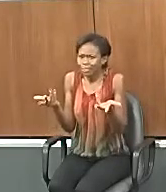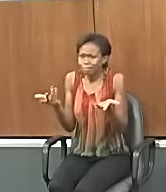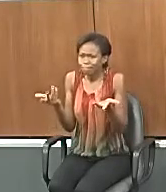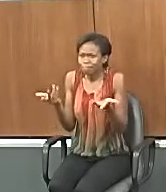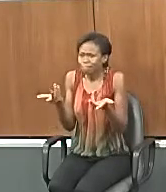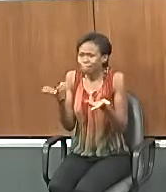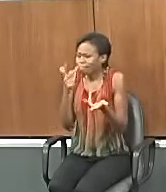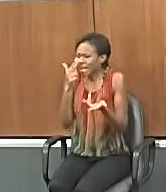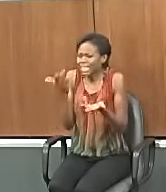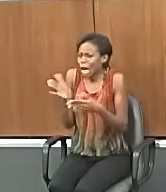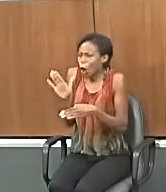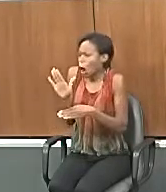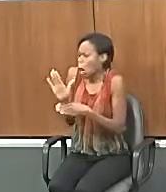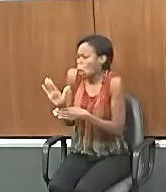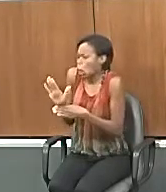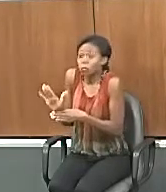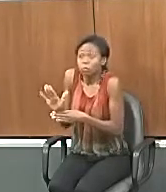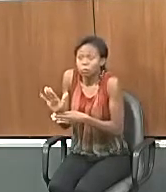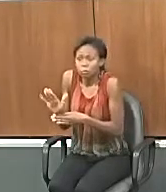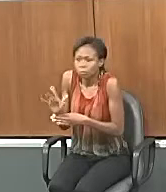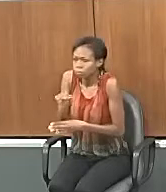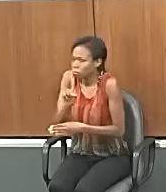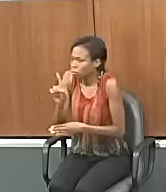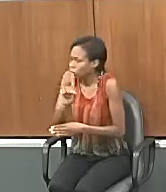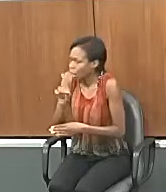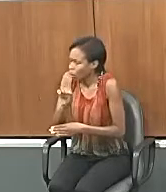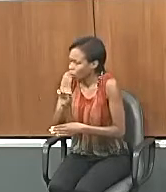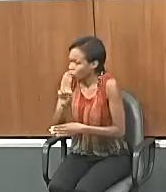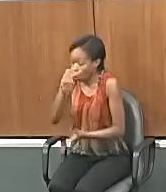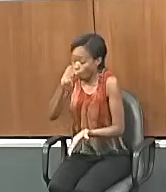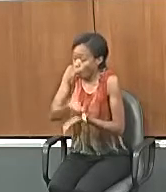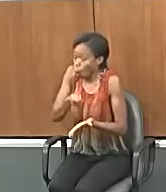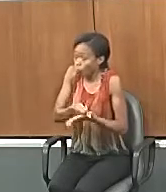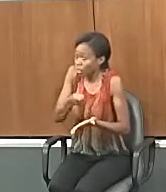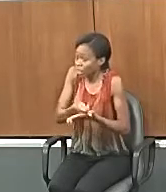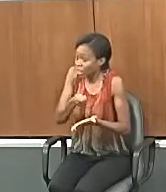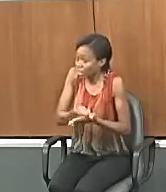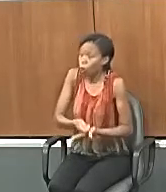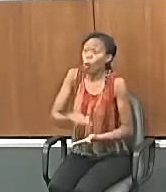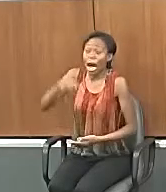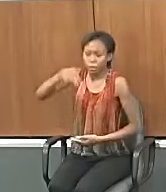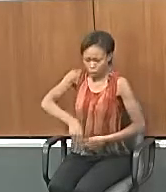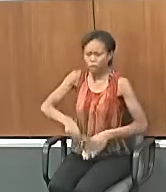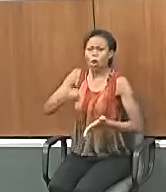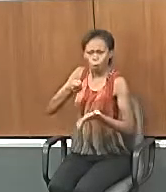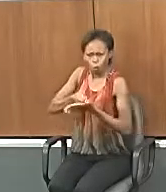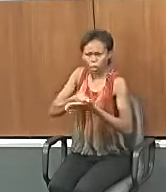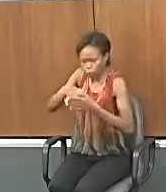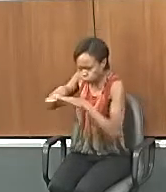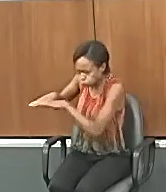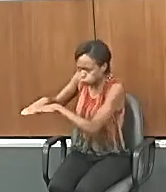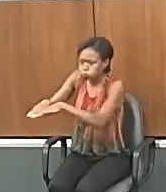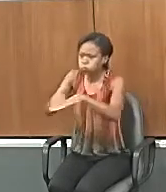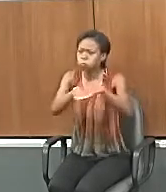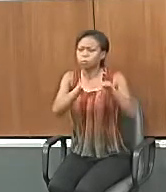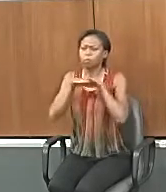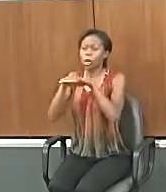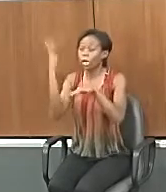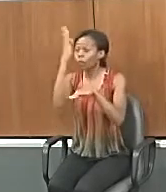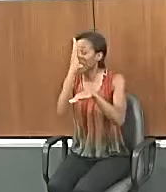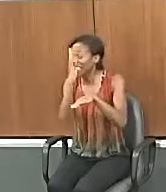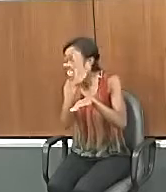temos obrigação quando o estado de dar condições iguais para todos os